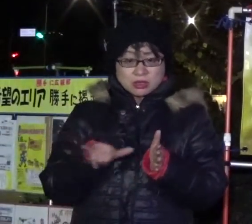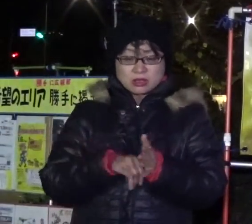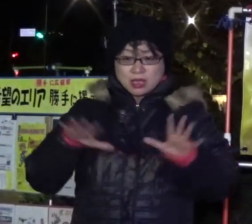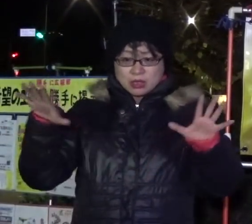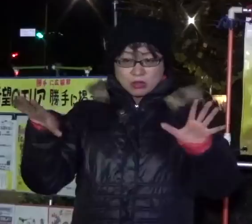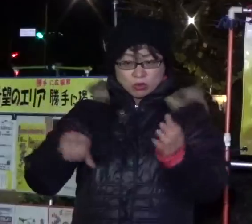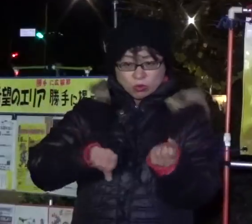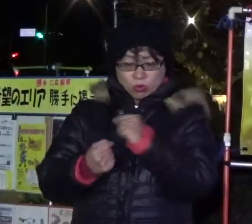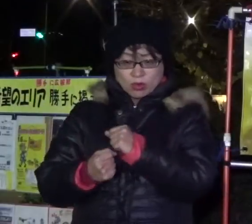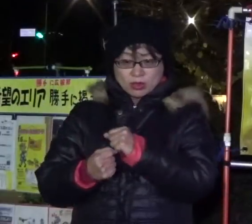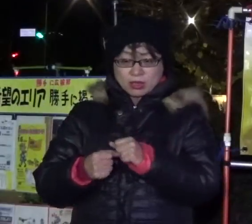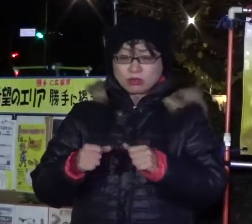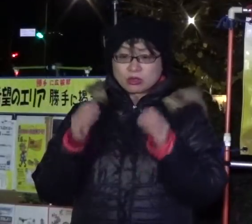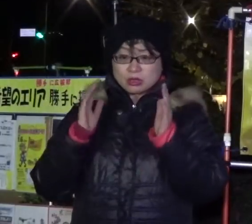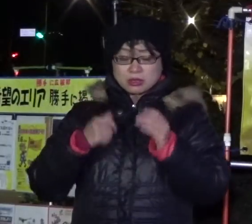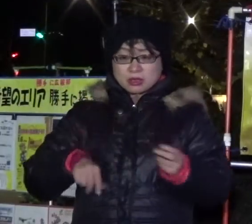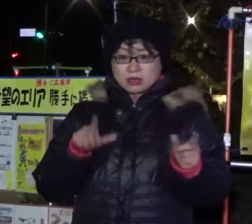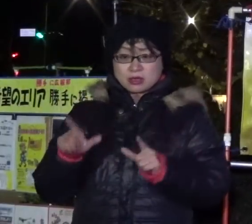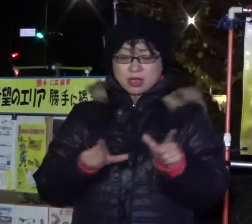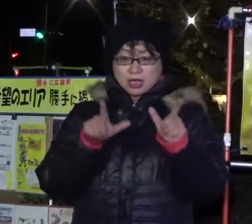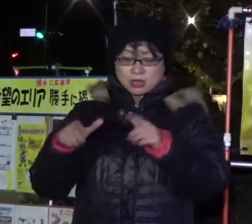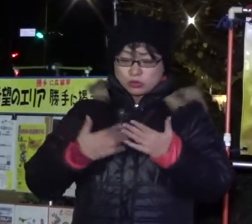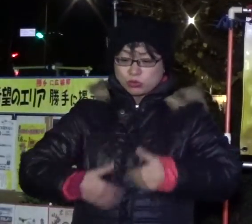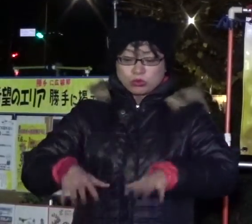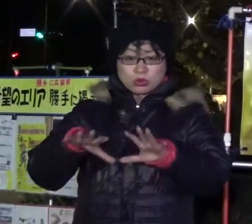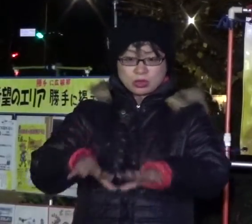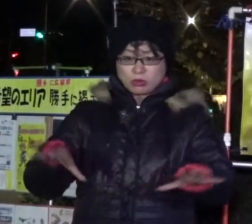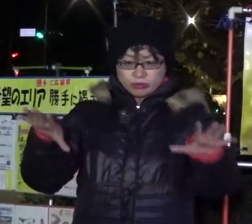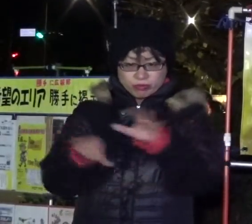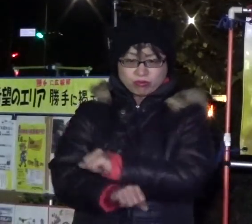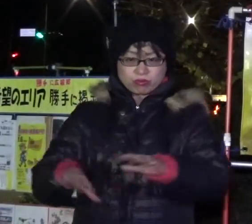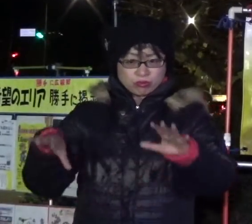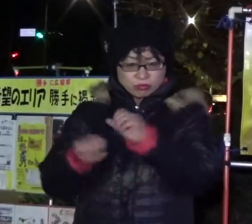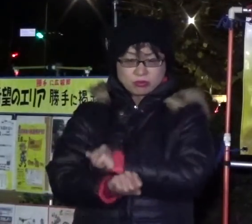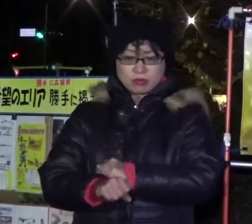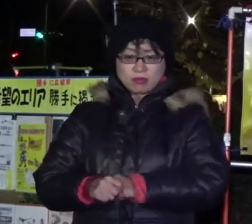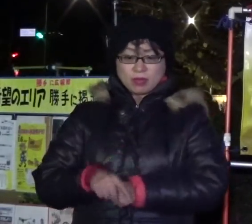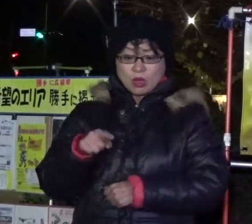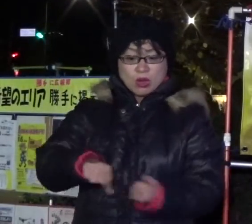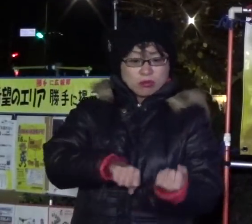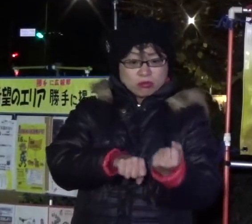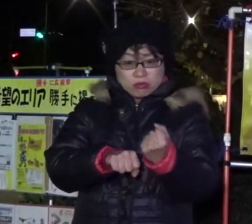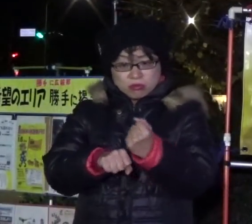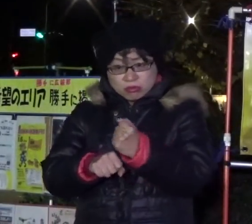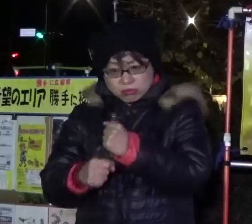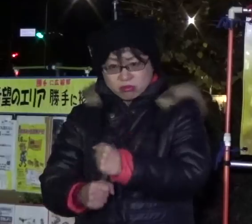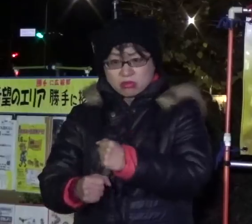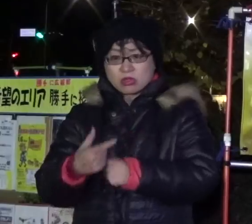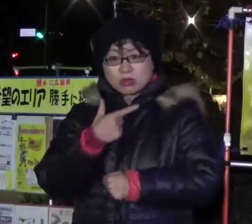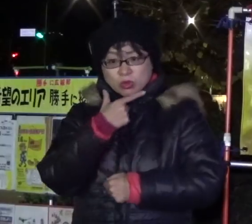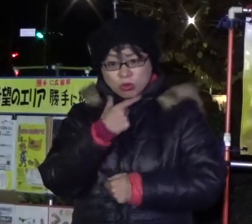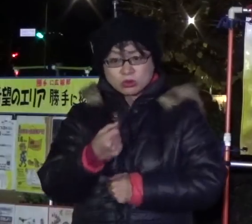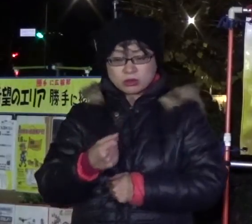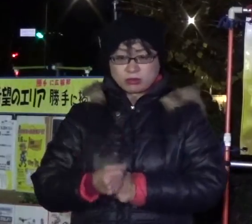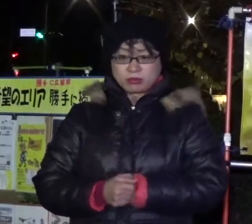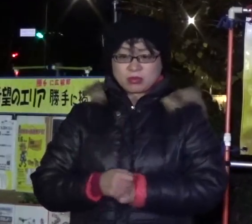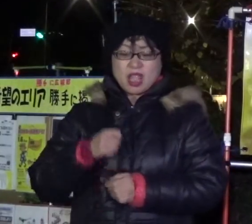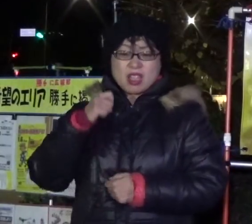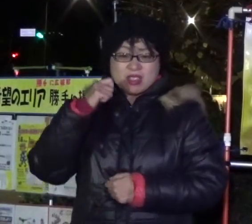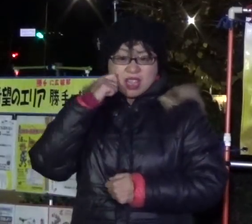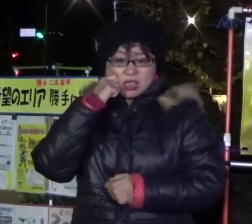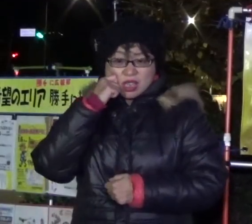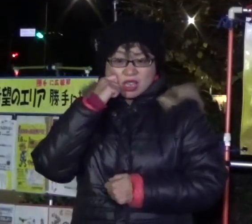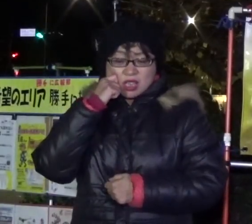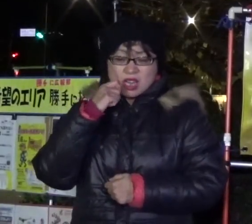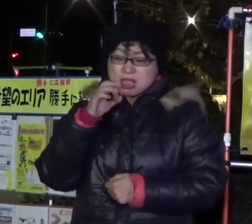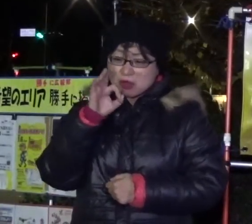りを奪われたんだ、ふるさとを奪われたんだ、それを元に戻してほしいんだ、できないんならせめてお